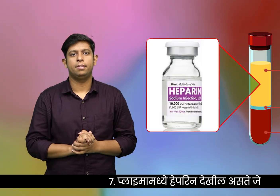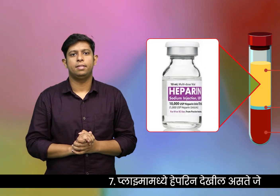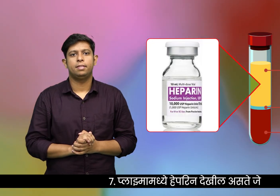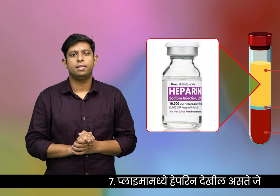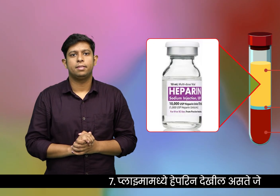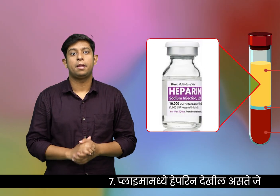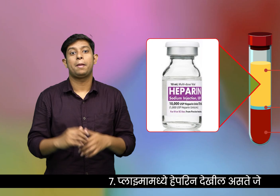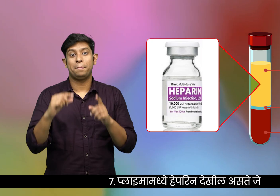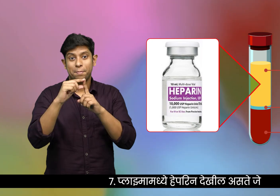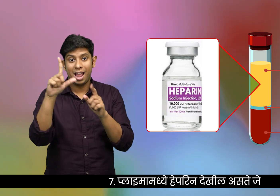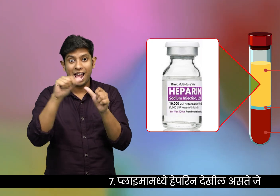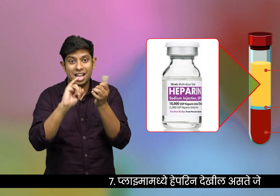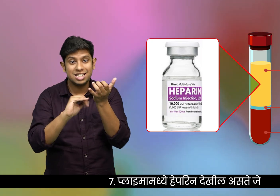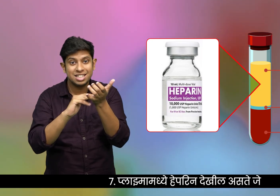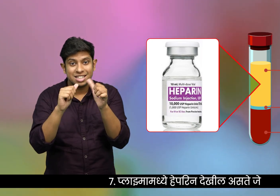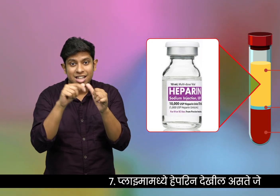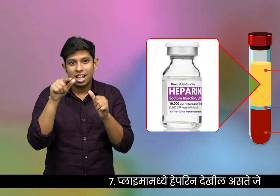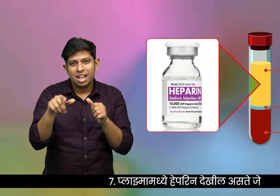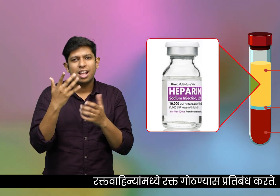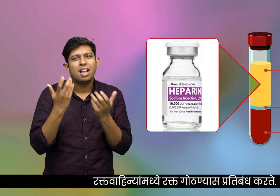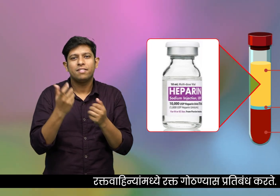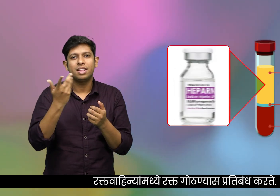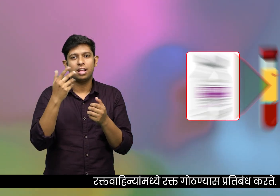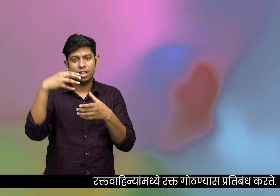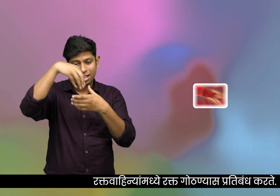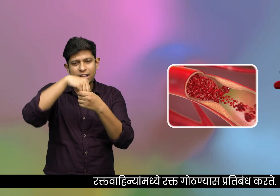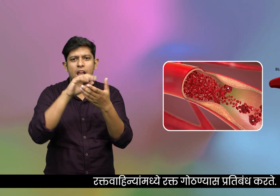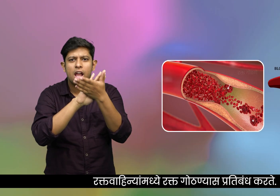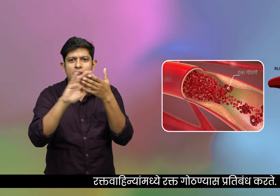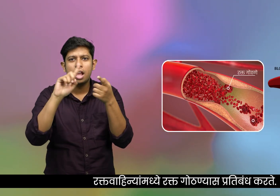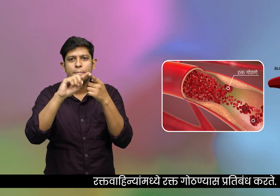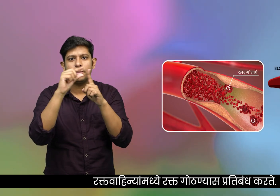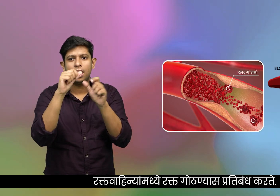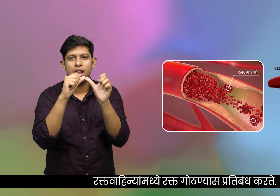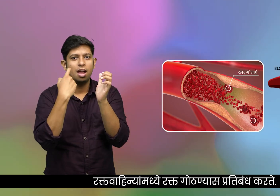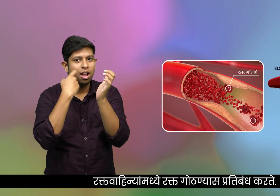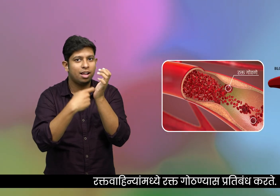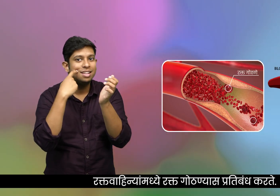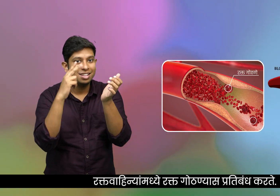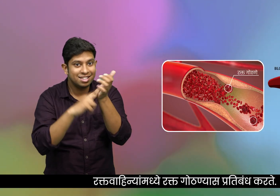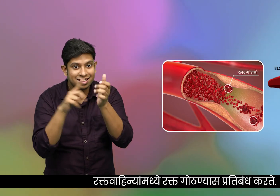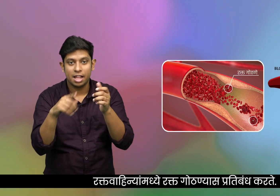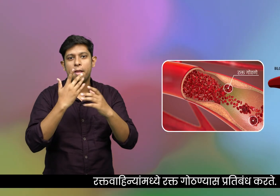प्लाझ्मामध्ये हेपरिन देखील असते, जे रक्तवाहिन्यांमध्ये रक्त गोठण्यास प्रतिबंध करते.